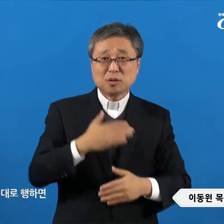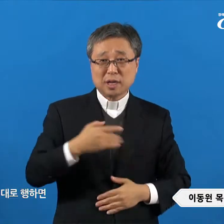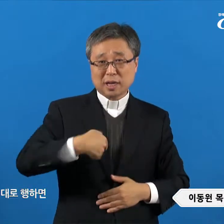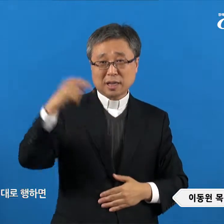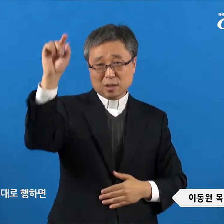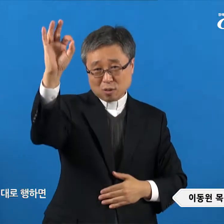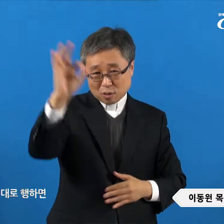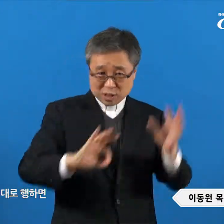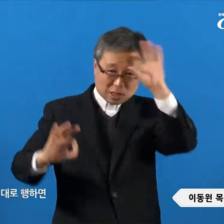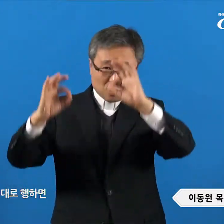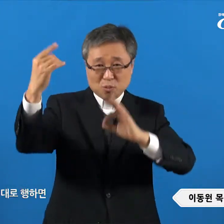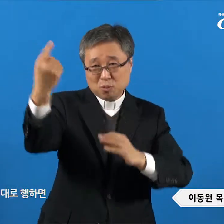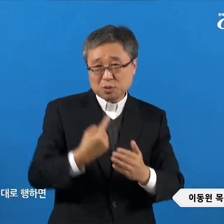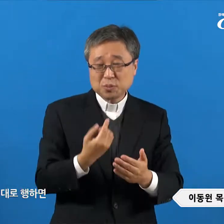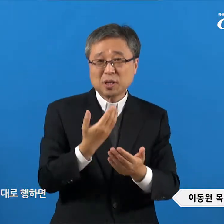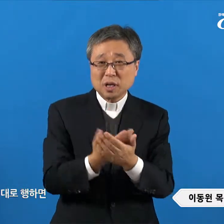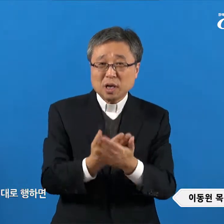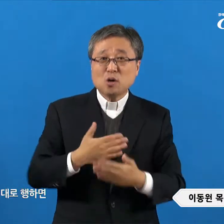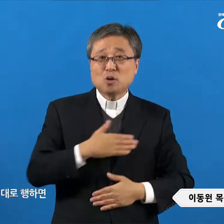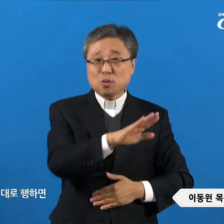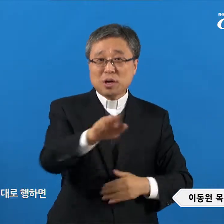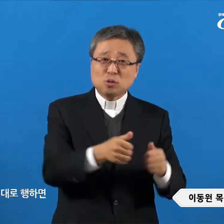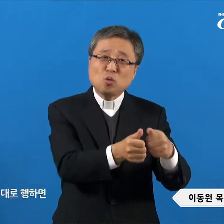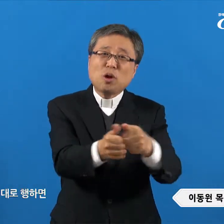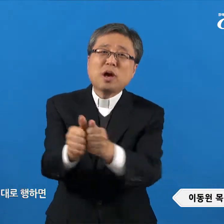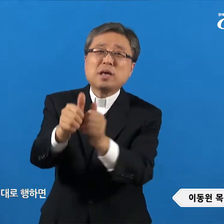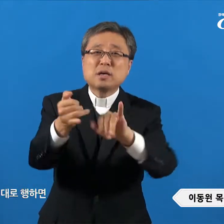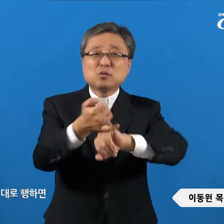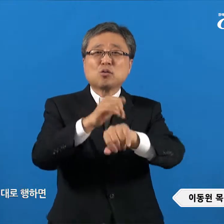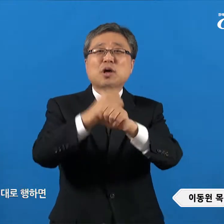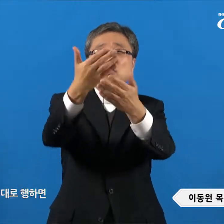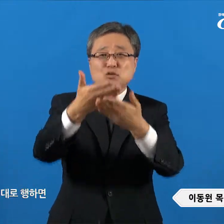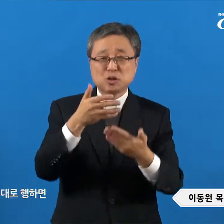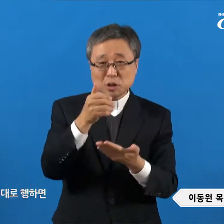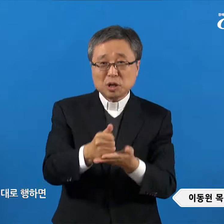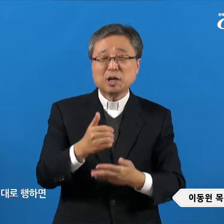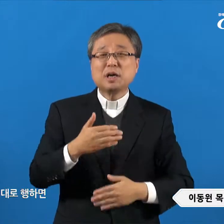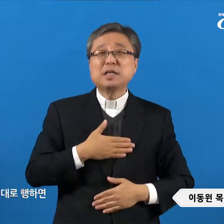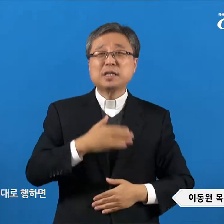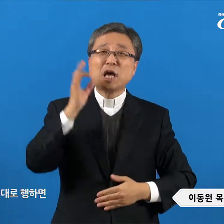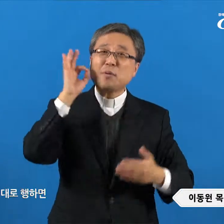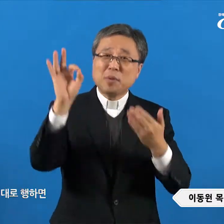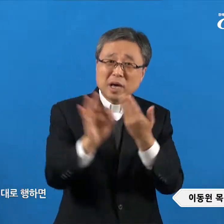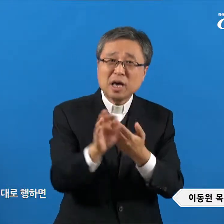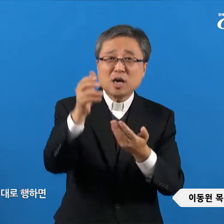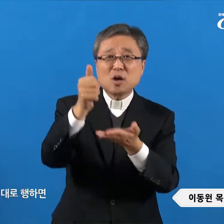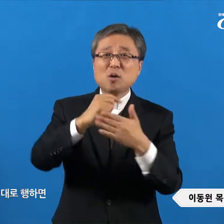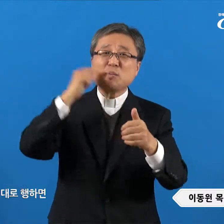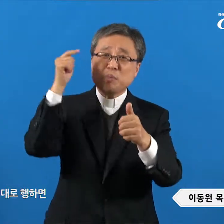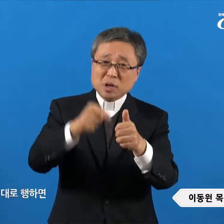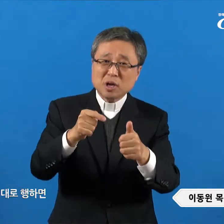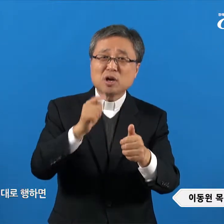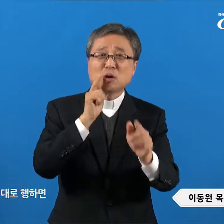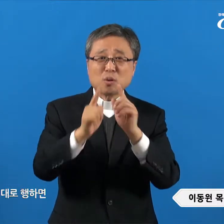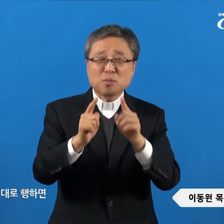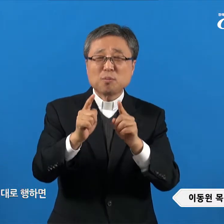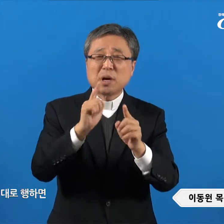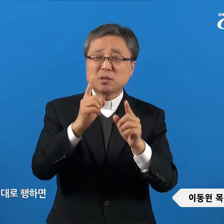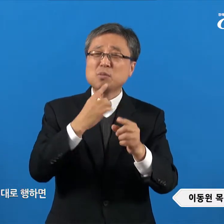분, 친구로 우리와 동행을 약속하시는 분, 내가 만약 그분의 명령, 그분의 말씀만 붙들고